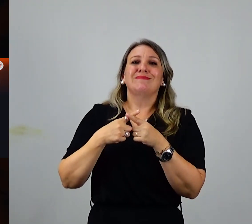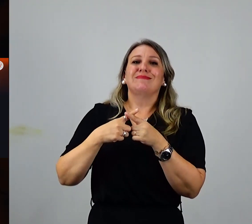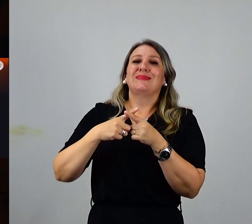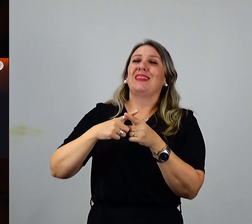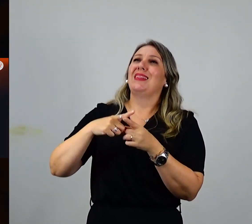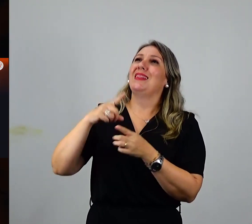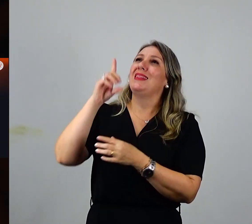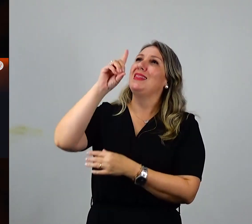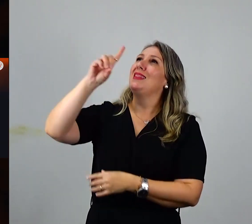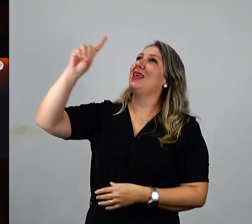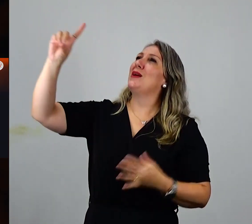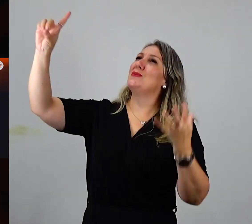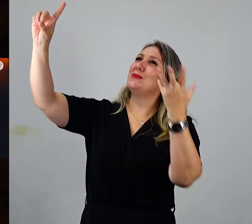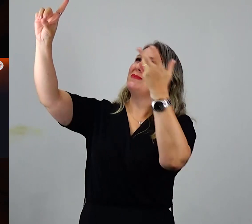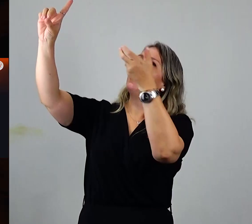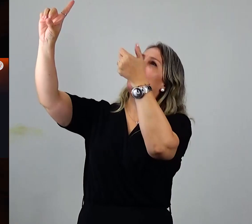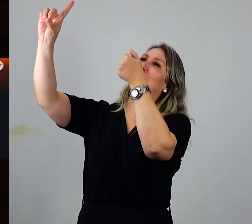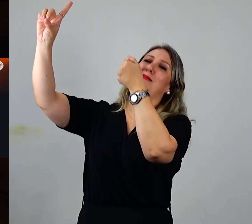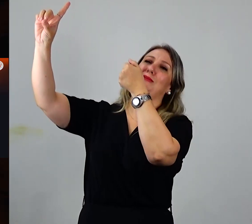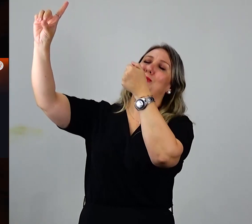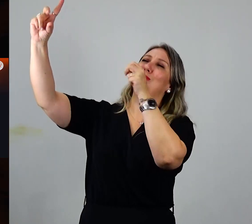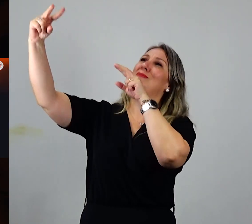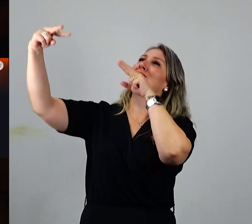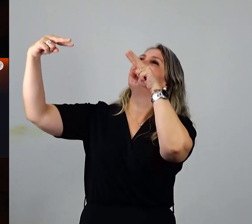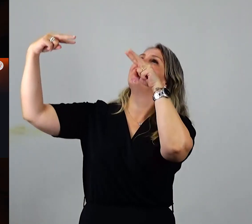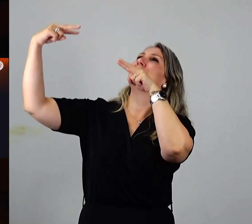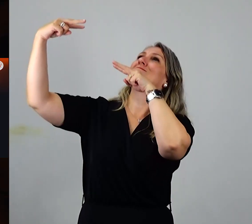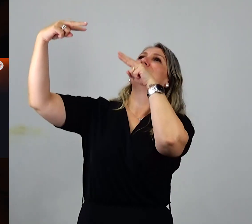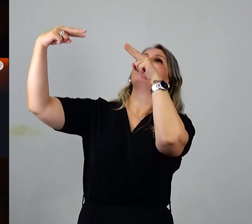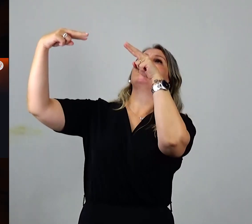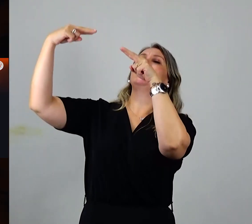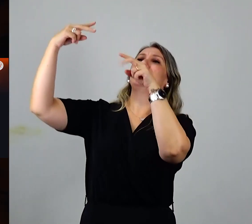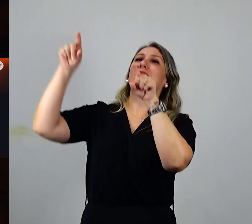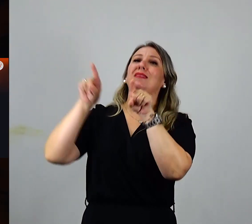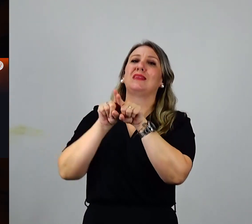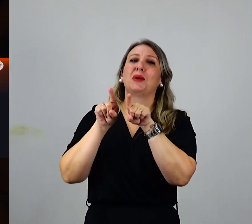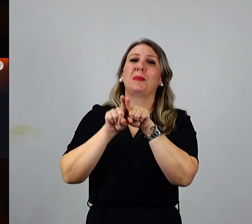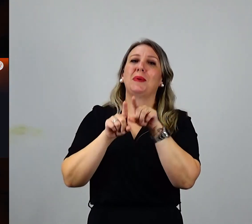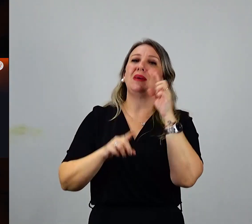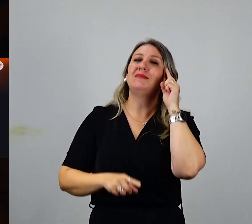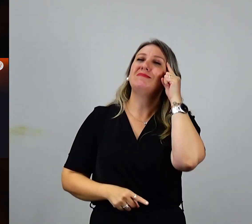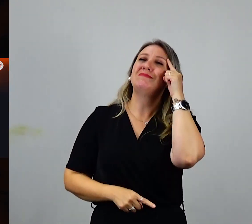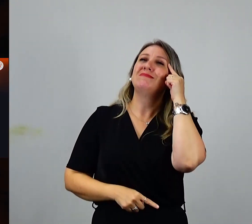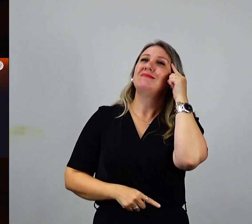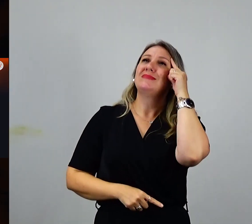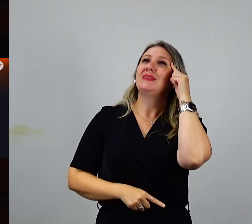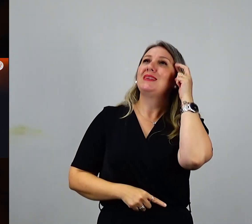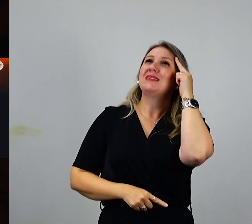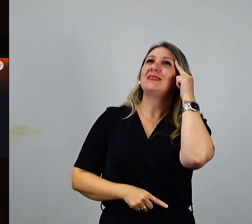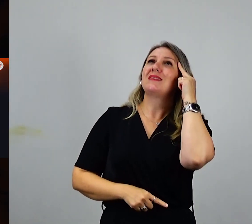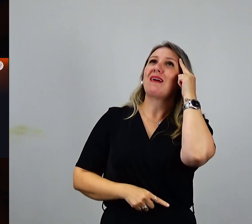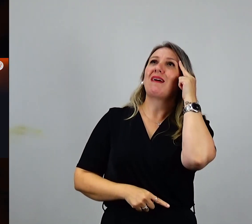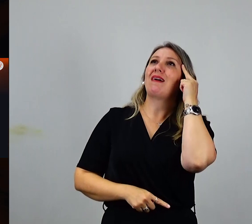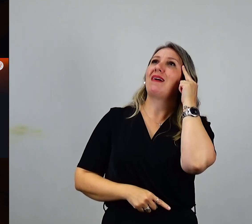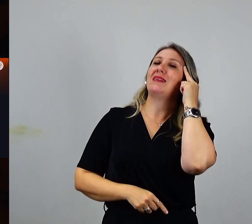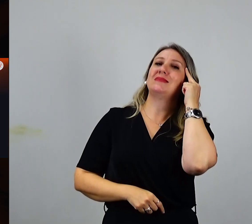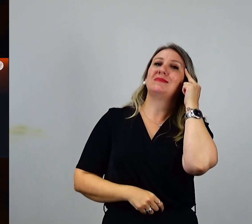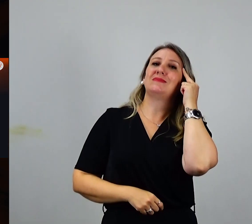meditar. O que é meditar? Pensar no seu santo, no seu templo.